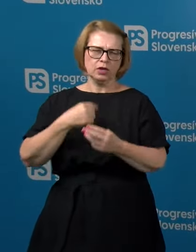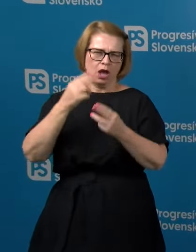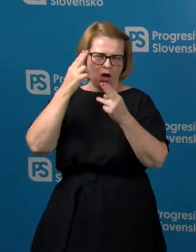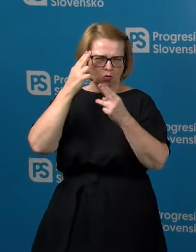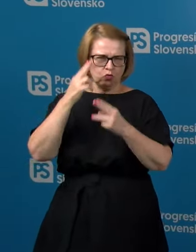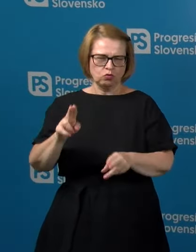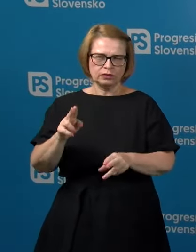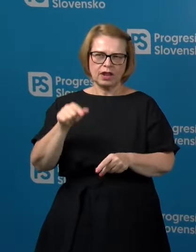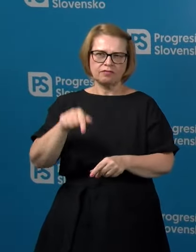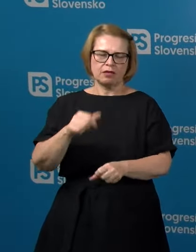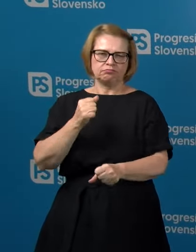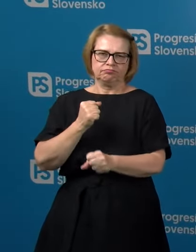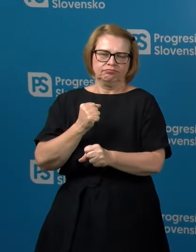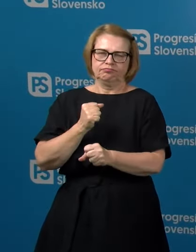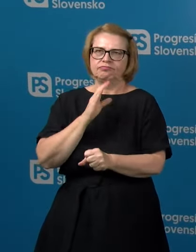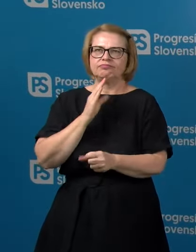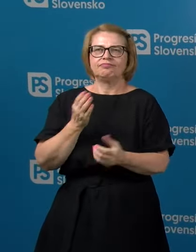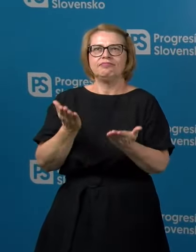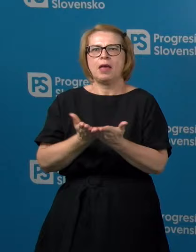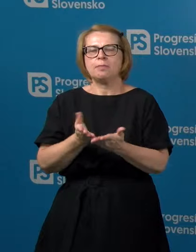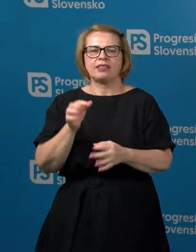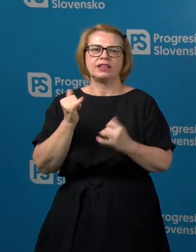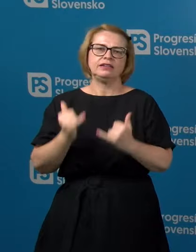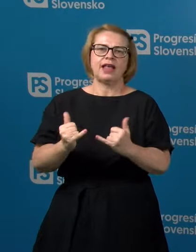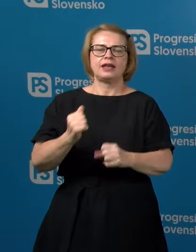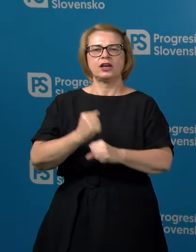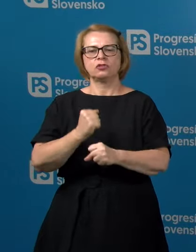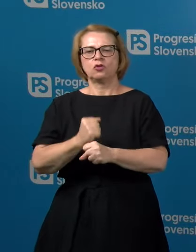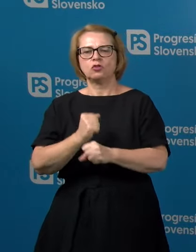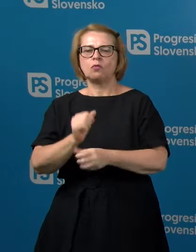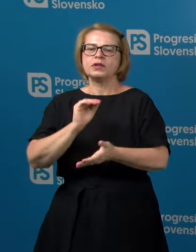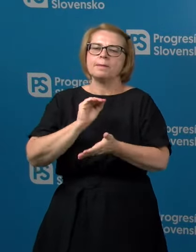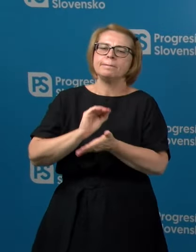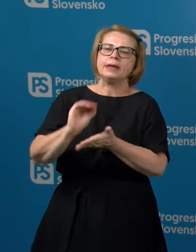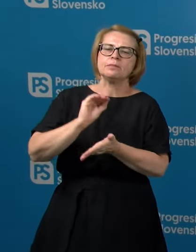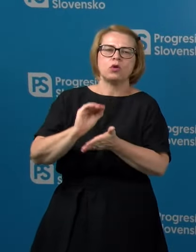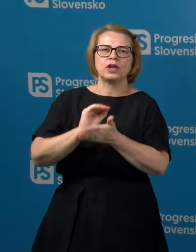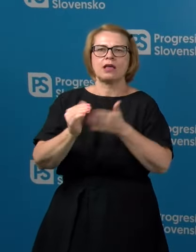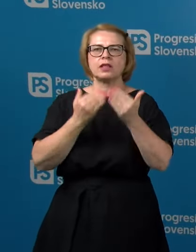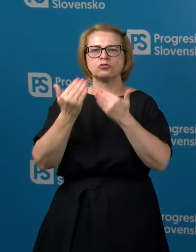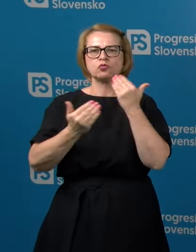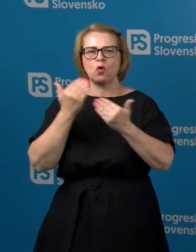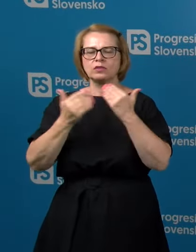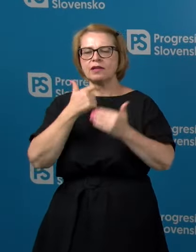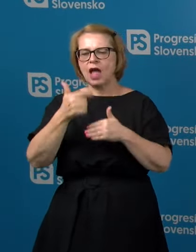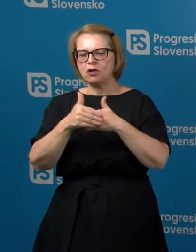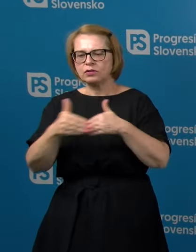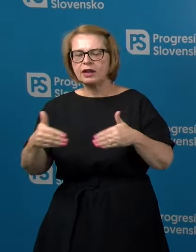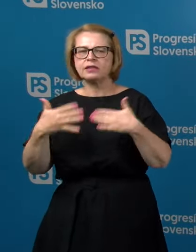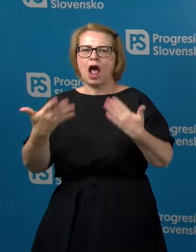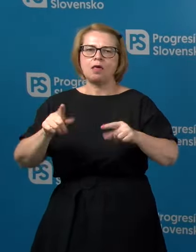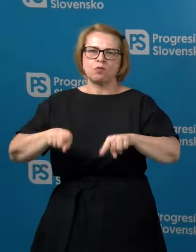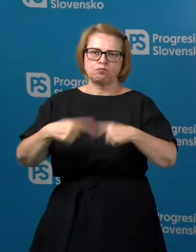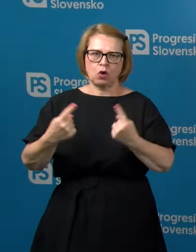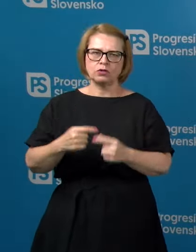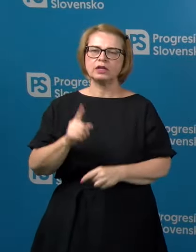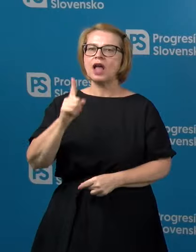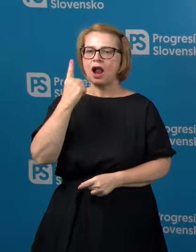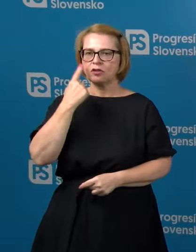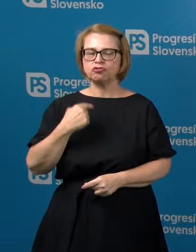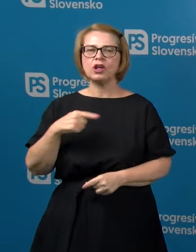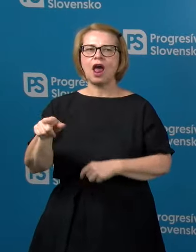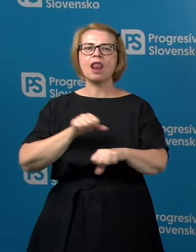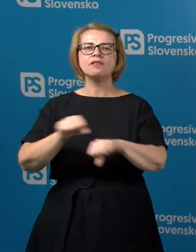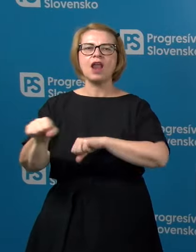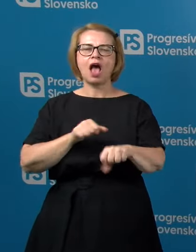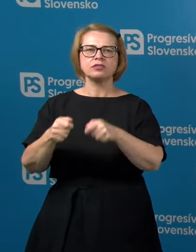doba na organizovanie politických protestov alebo mimoriadnych schôdzí Národnej rady. Bohužiaľ, konanie vládnej koalície